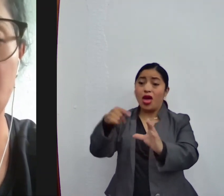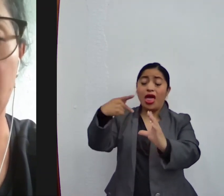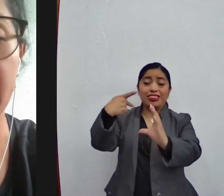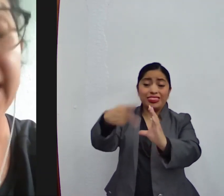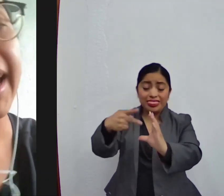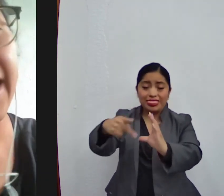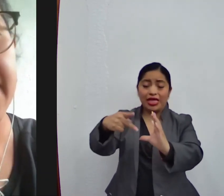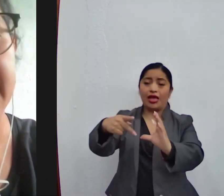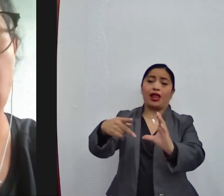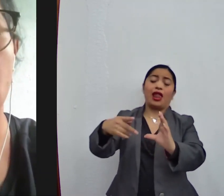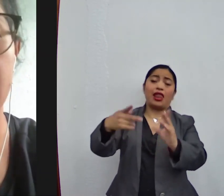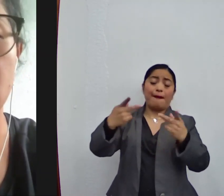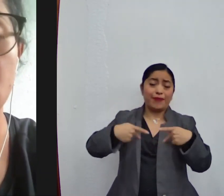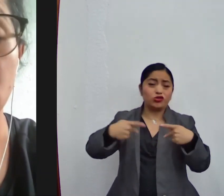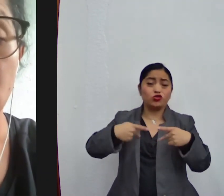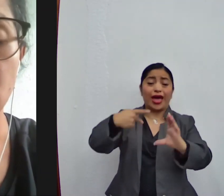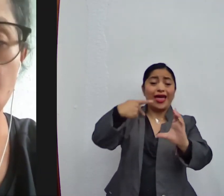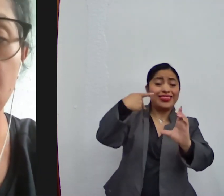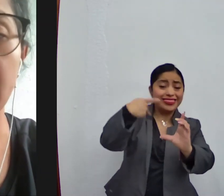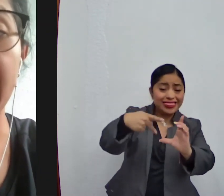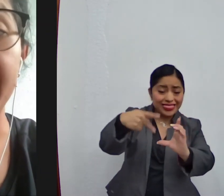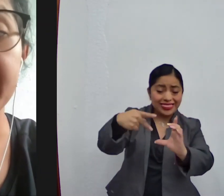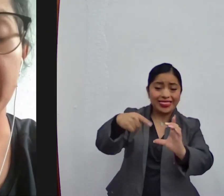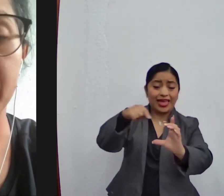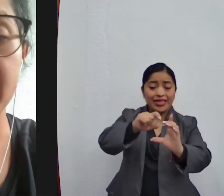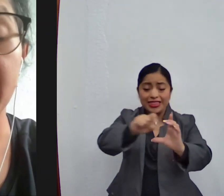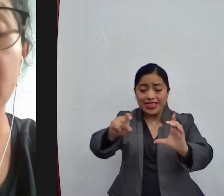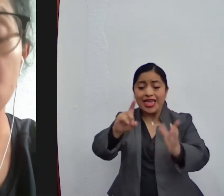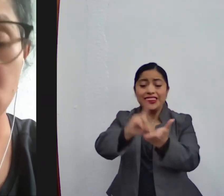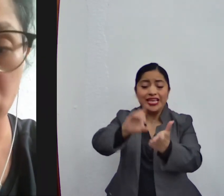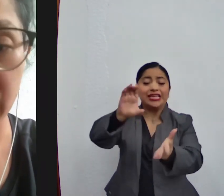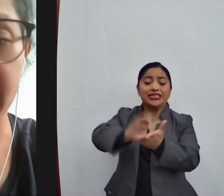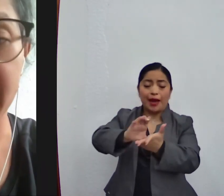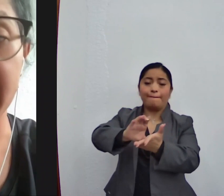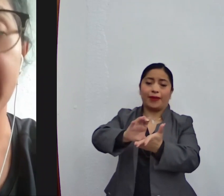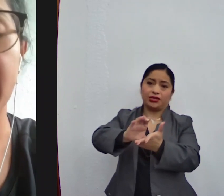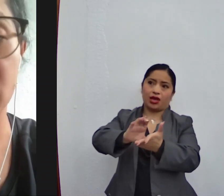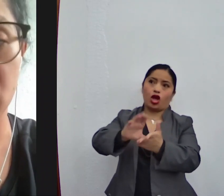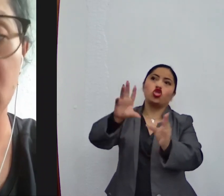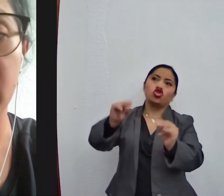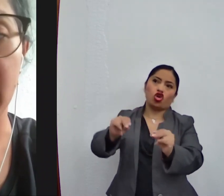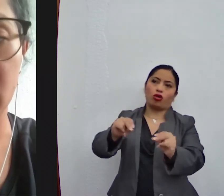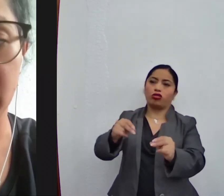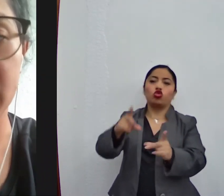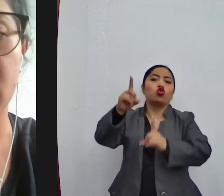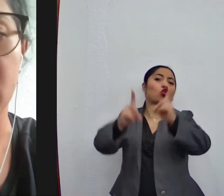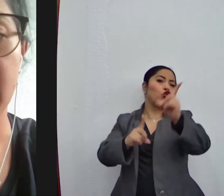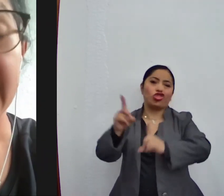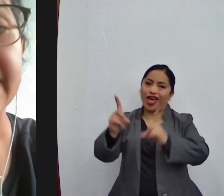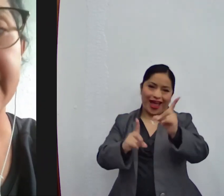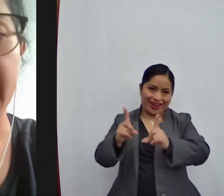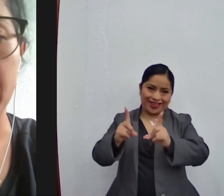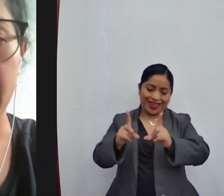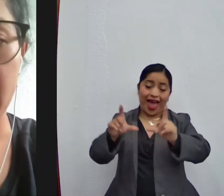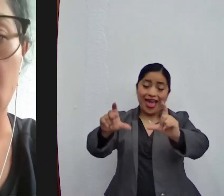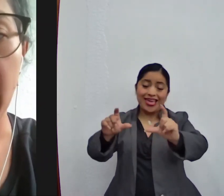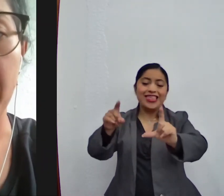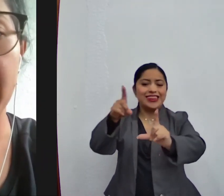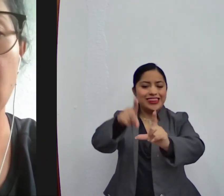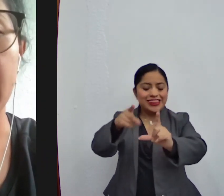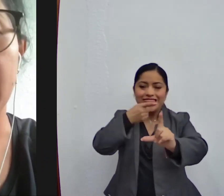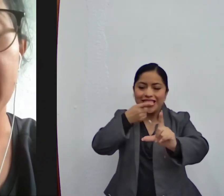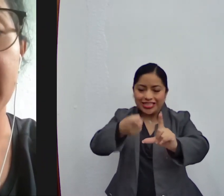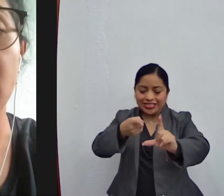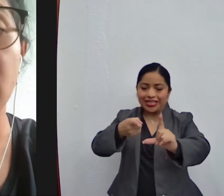valoración continua cada 5 años, justo porque la discapacidad surge de la interacción con el contexto. Sin